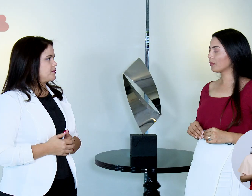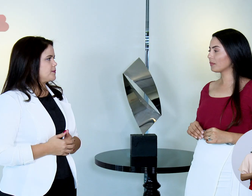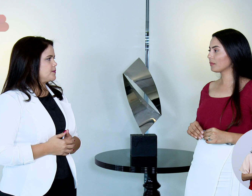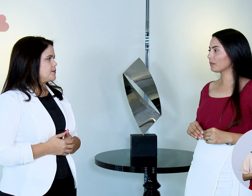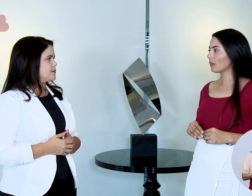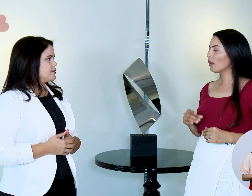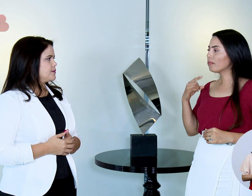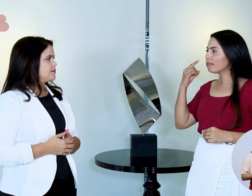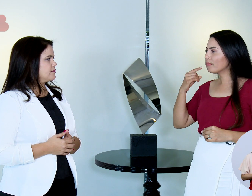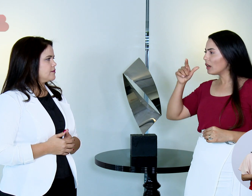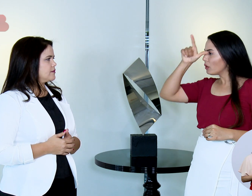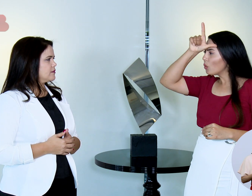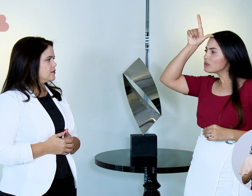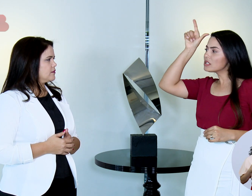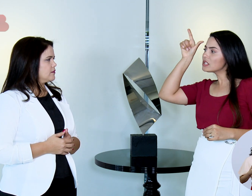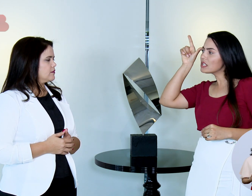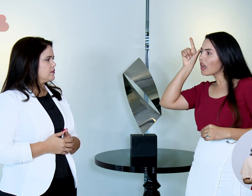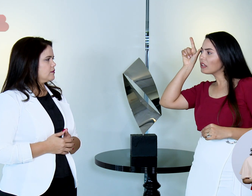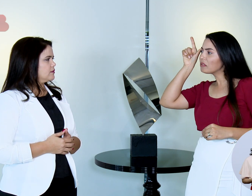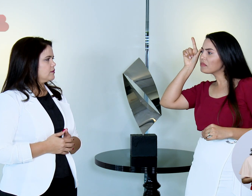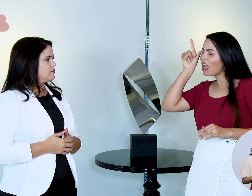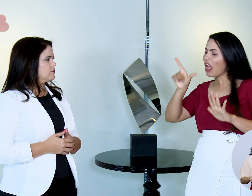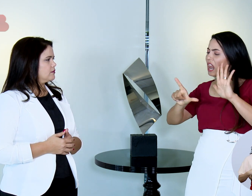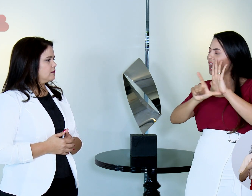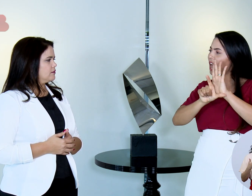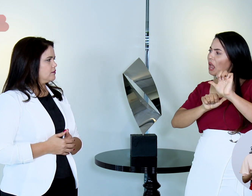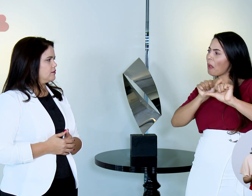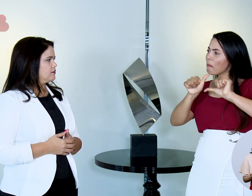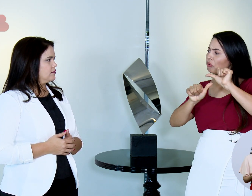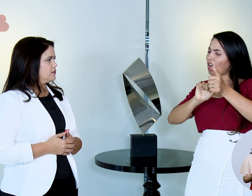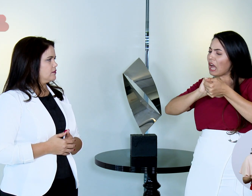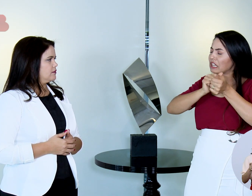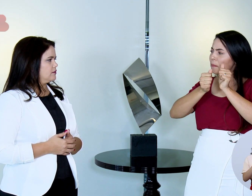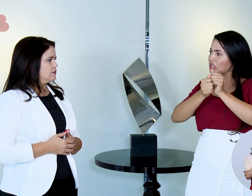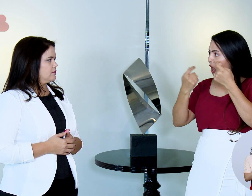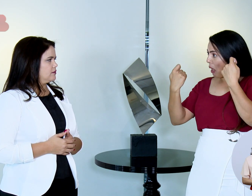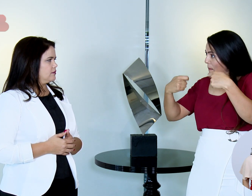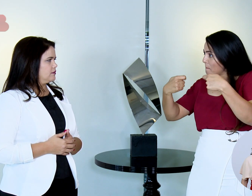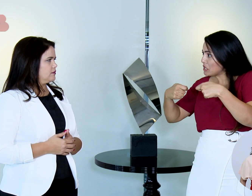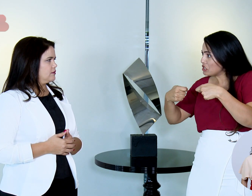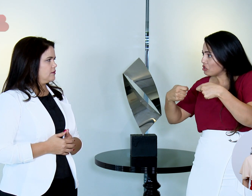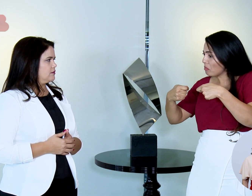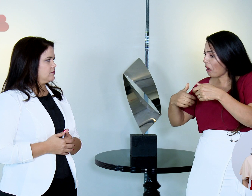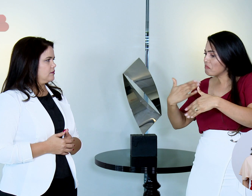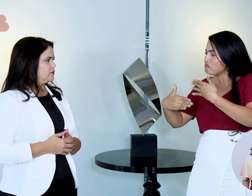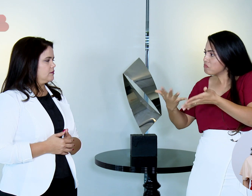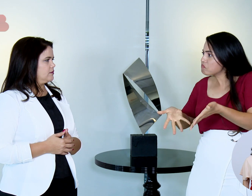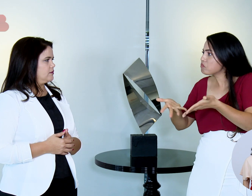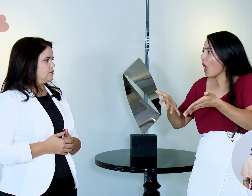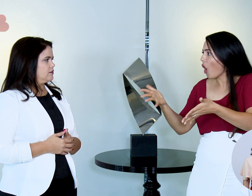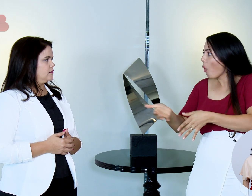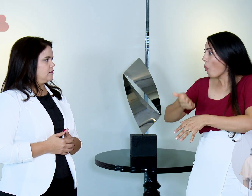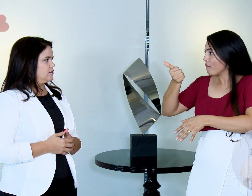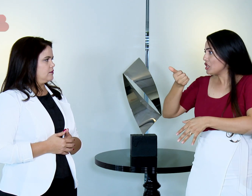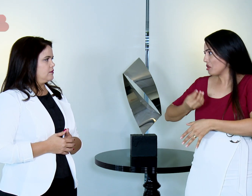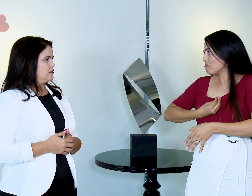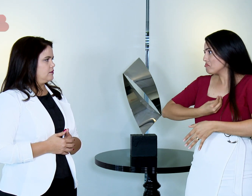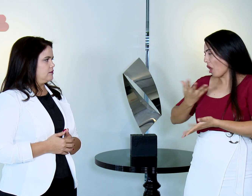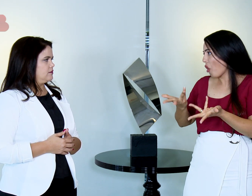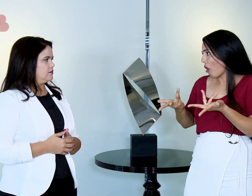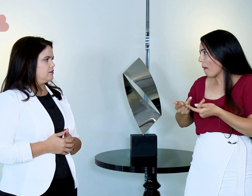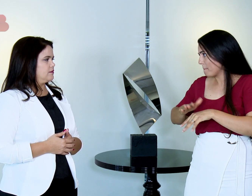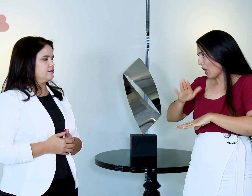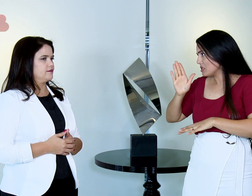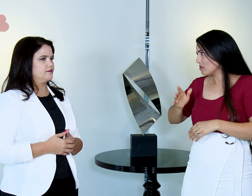existentes. Mudanças na legislação são necessárias para melhorar a qualidade de vida de pessoas surdas, doutora Luciana?